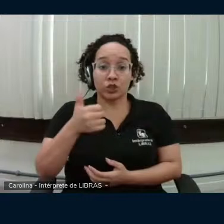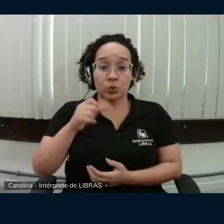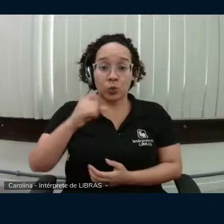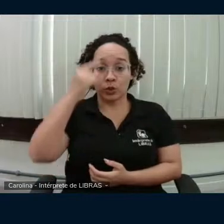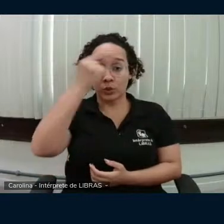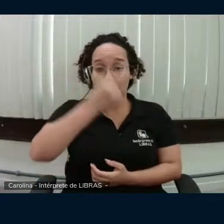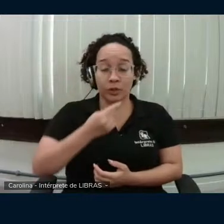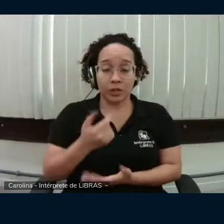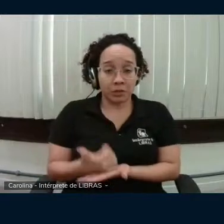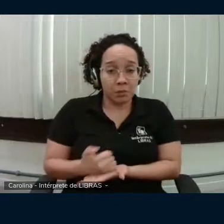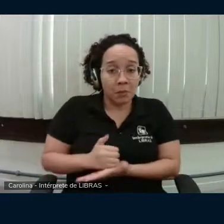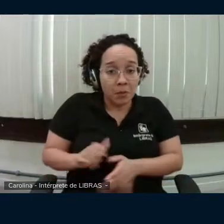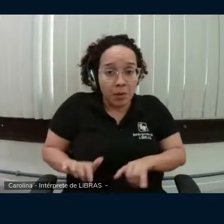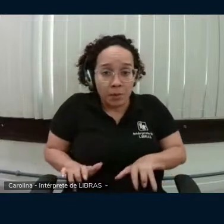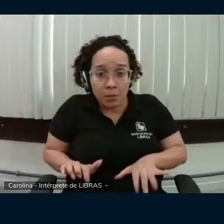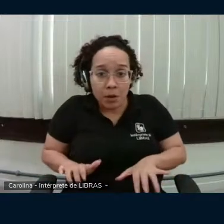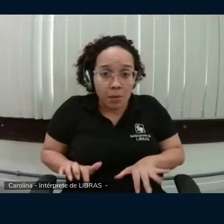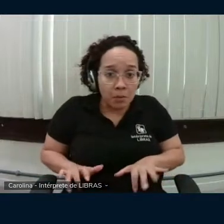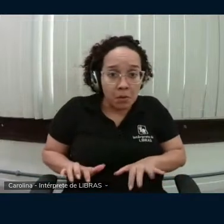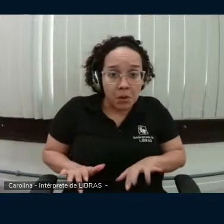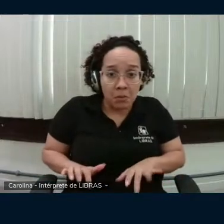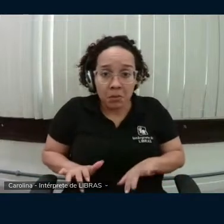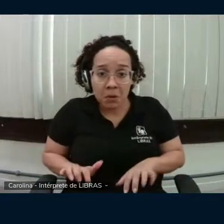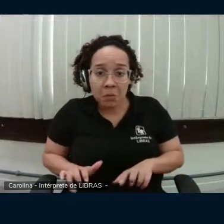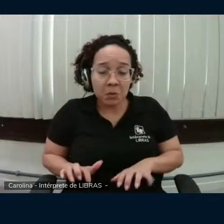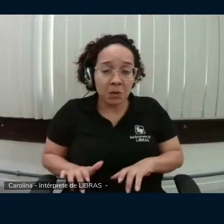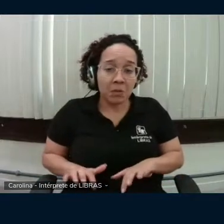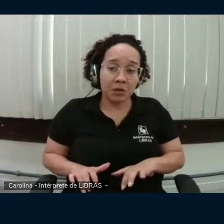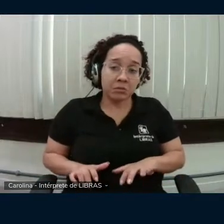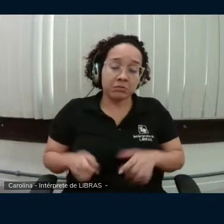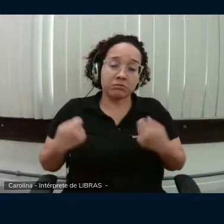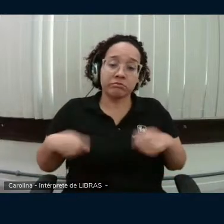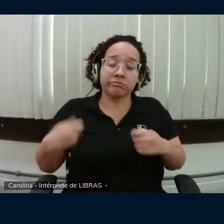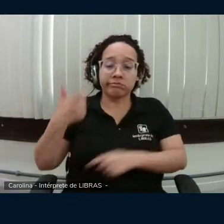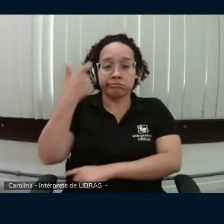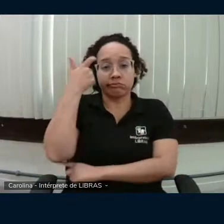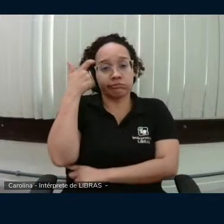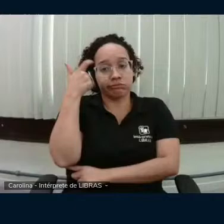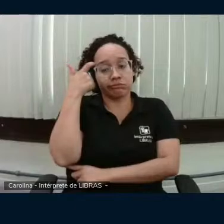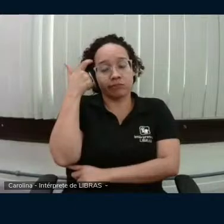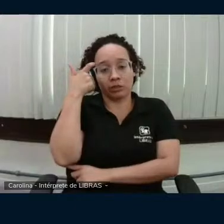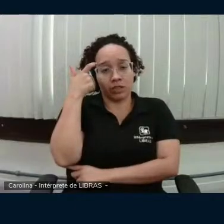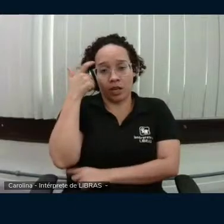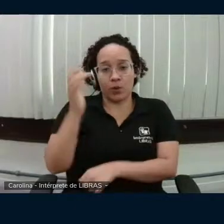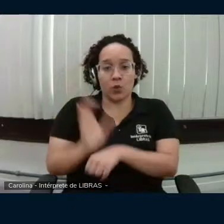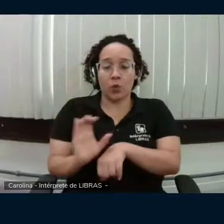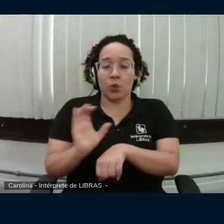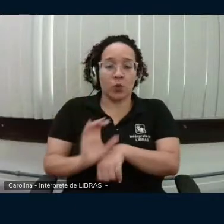PC jogando World of Warcraft, nós vamos ter que repensar o curso de vocês, inclusive a licenciatura.